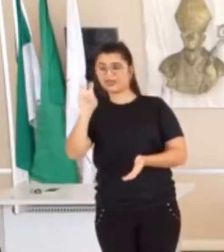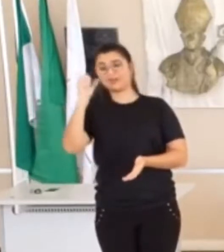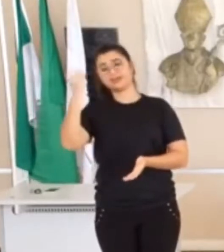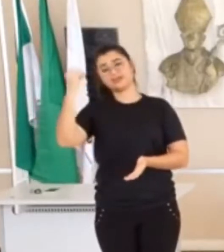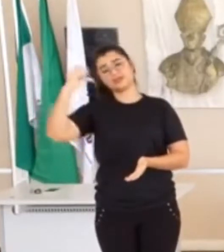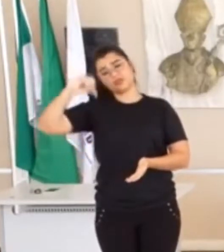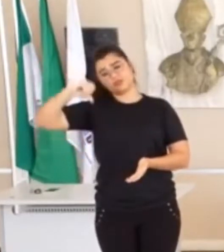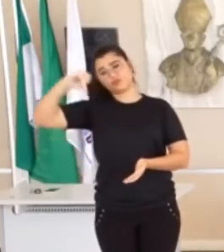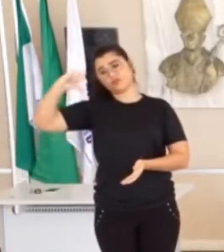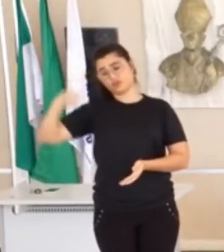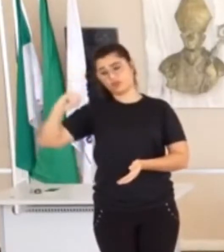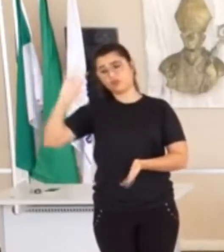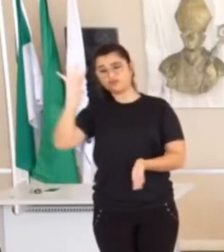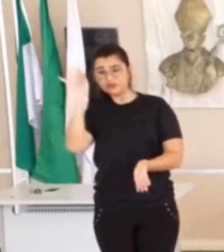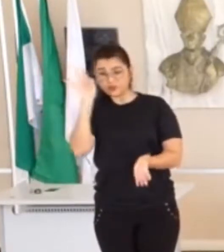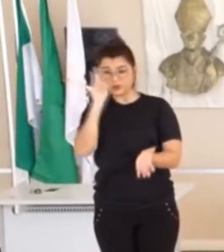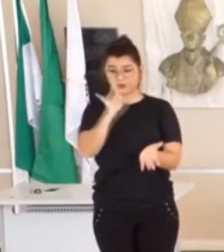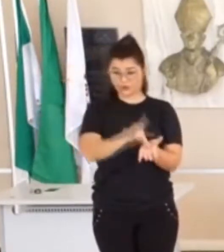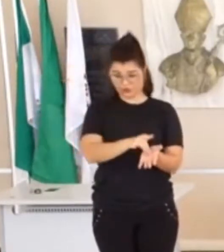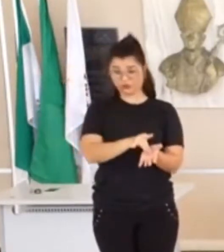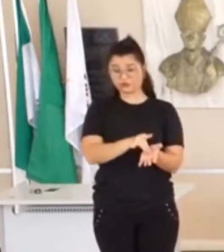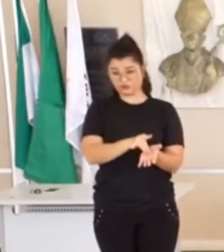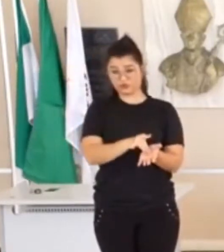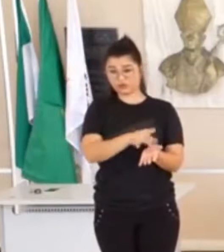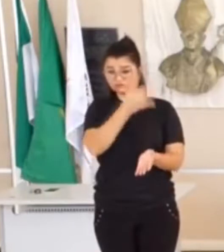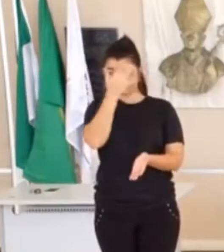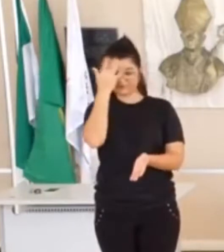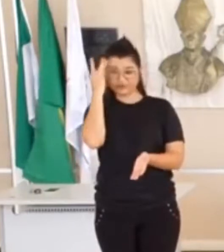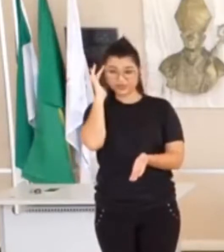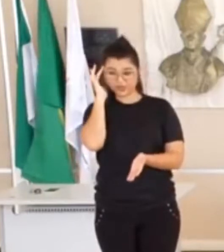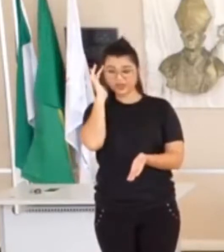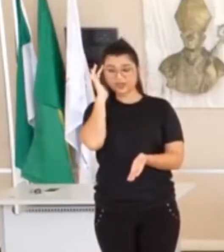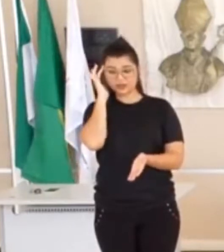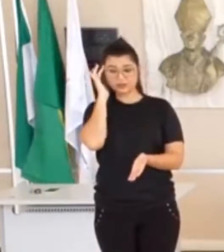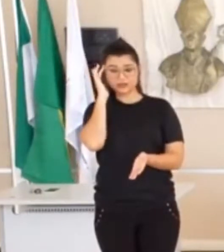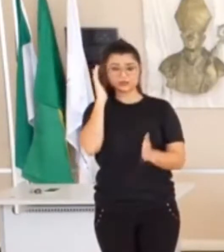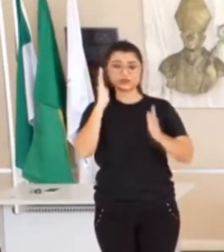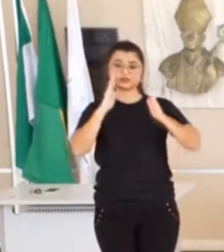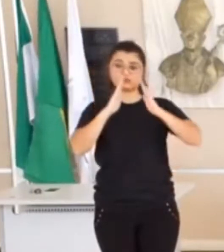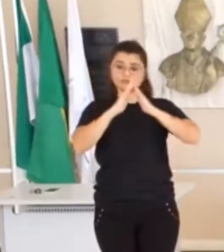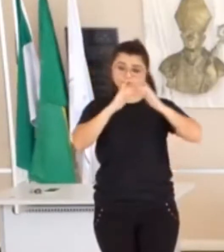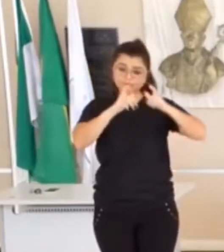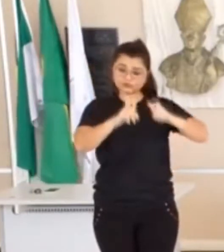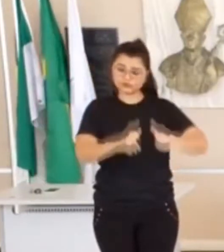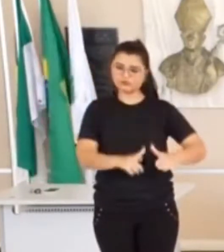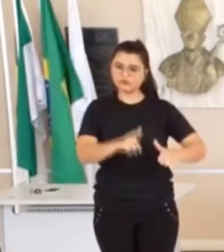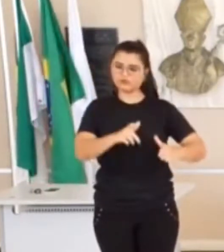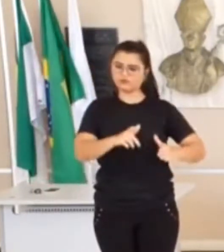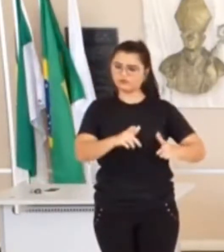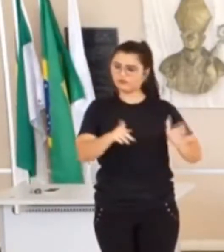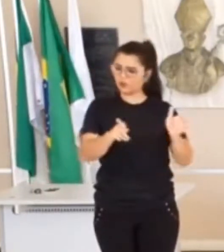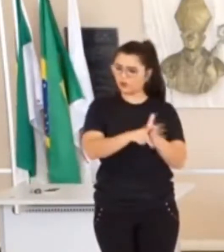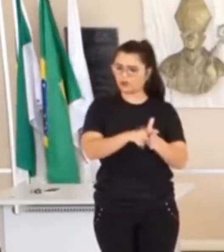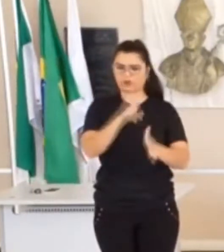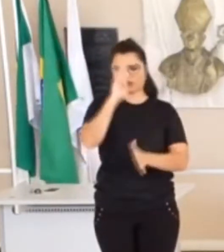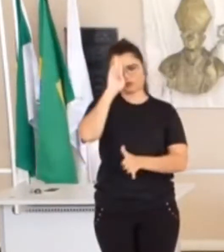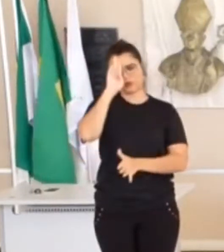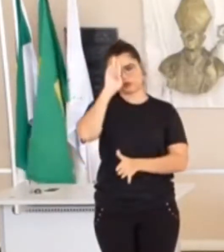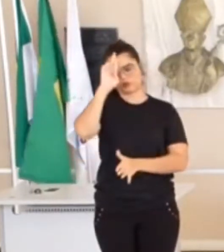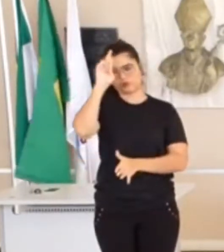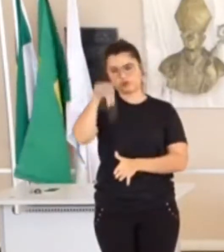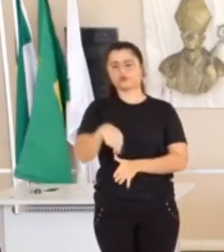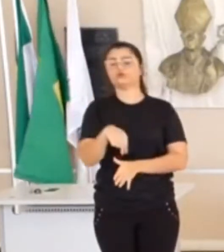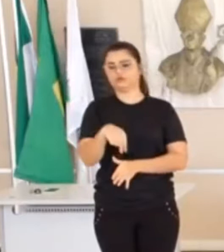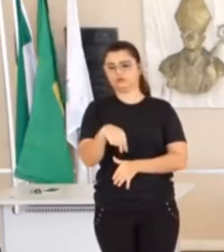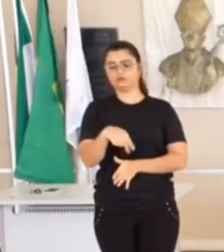22.599 casos confirmados de pessoas que são residentes aqui do Rio Grande do Norte.